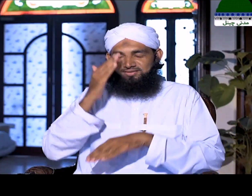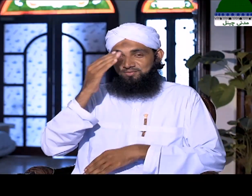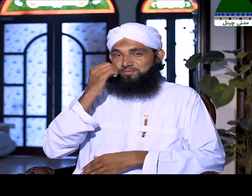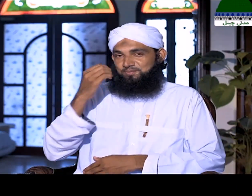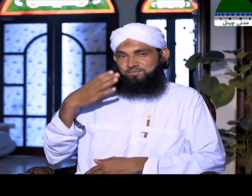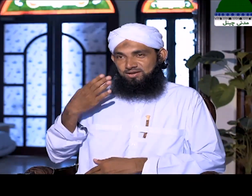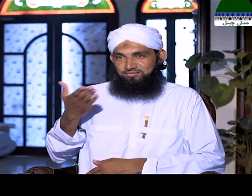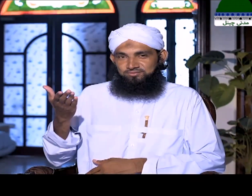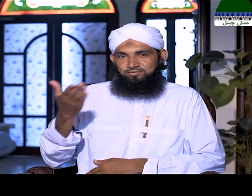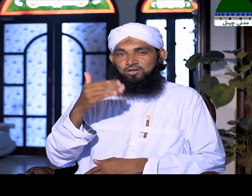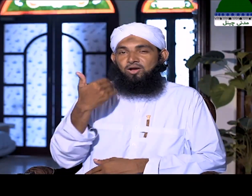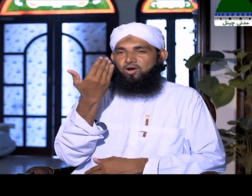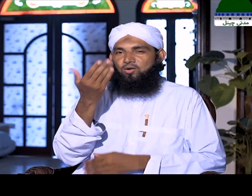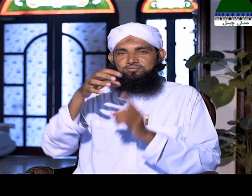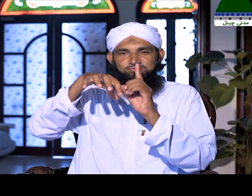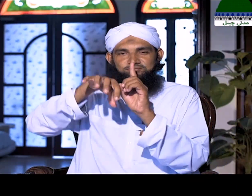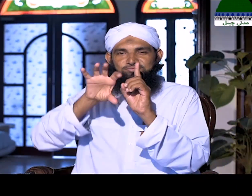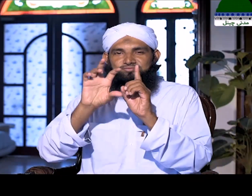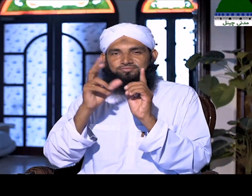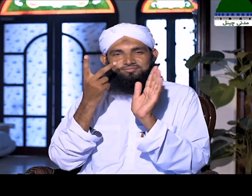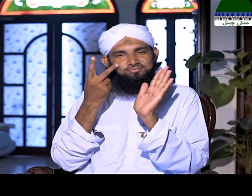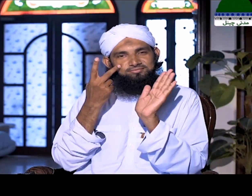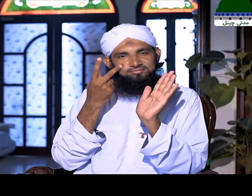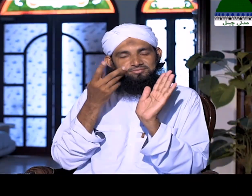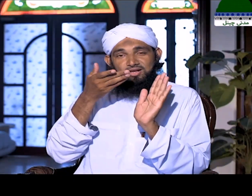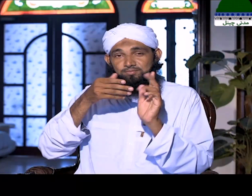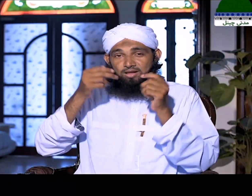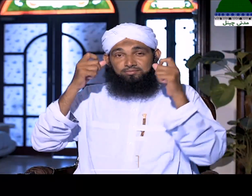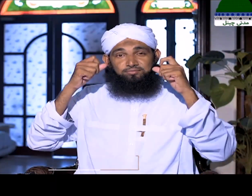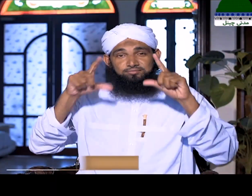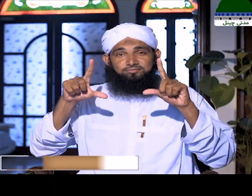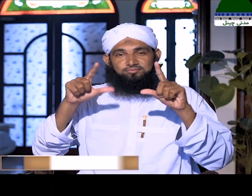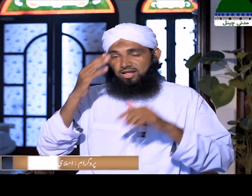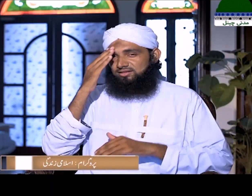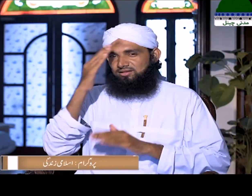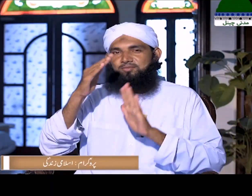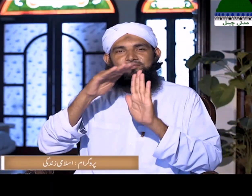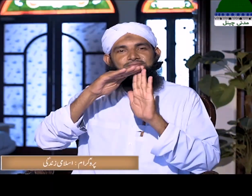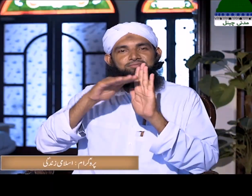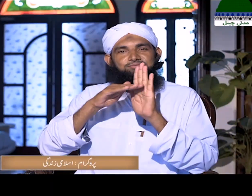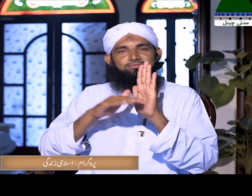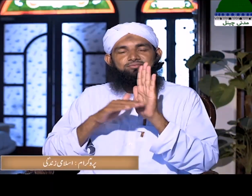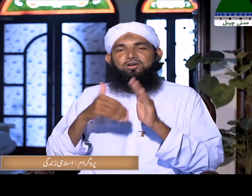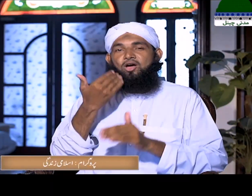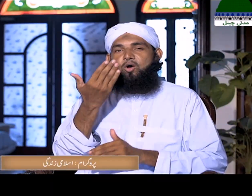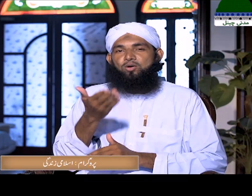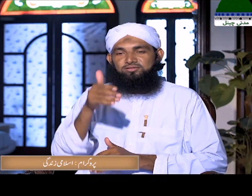بھائیوں اور مدنی چینل کے ناظرین، پروگرام ہے اسلامی زندگی، اور آج ہم اس پروگرام